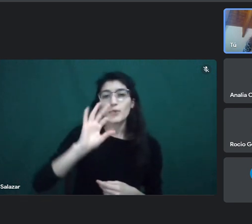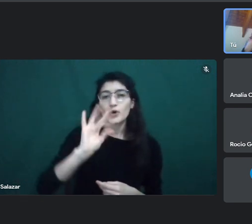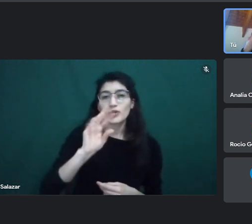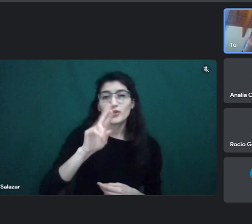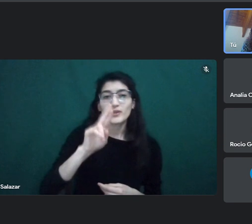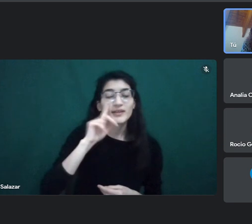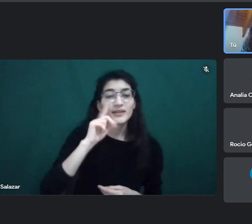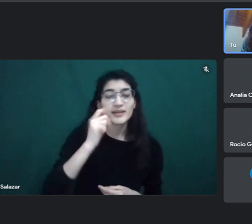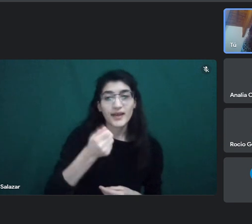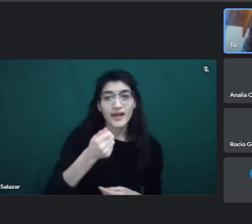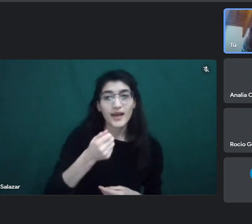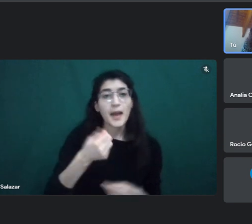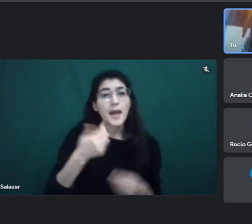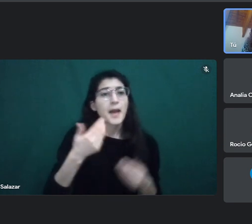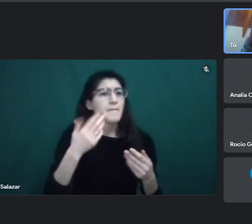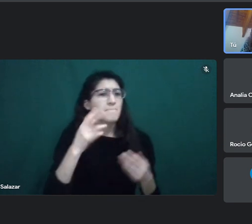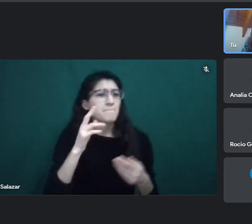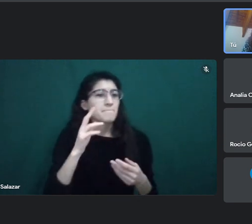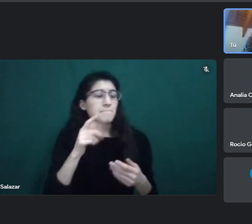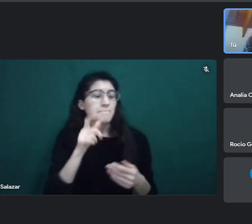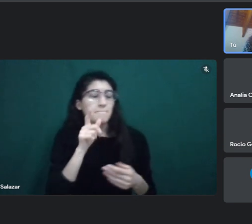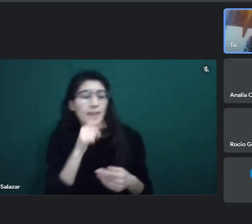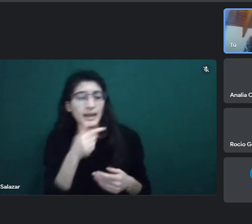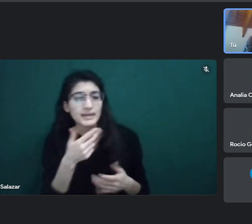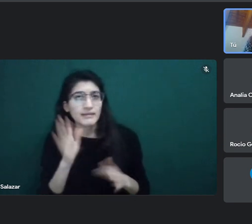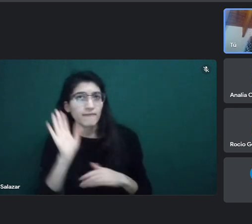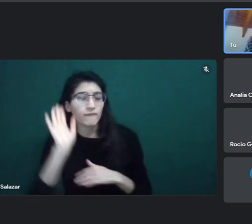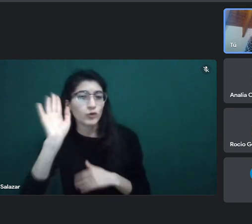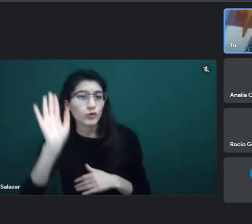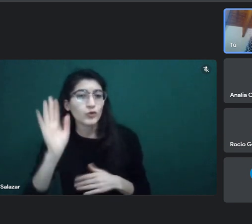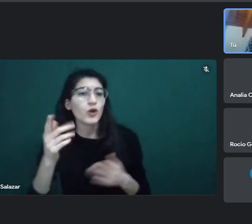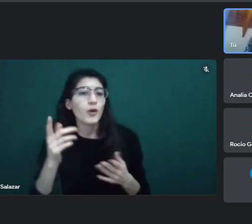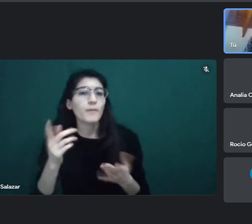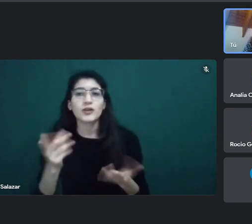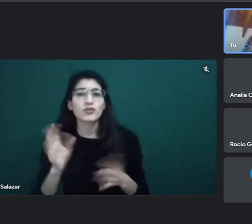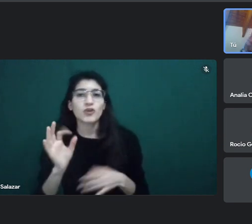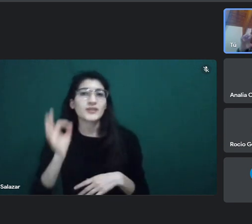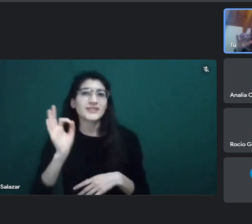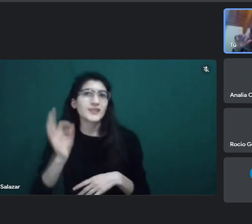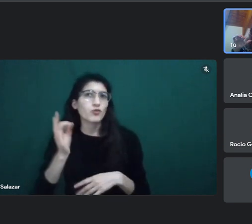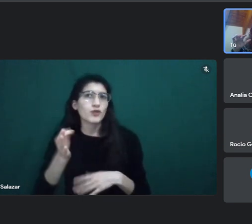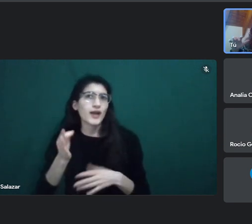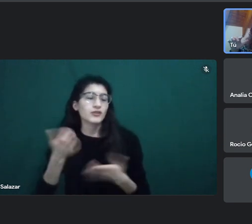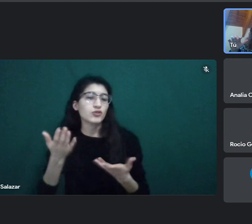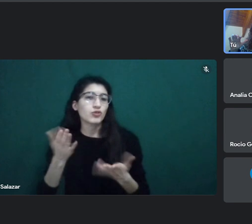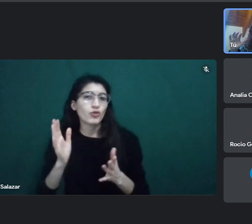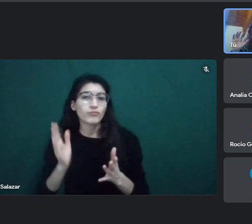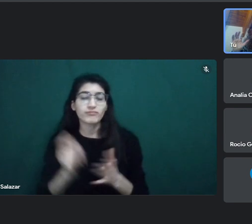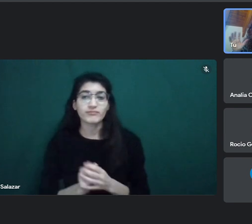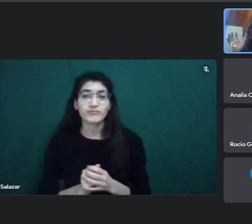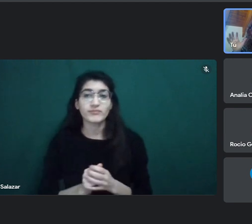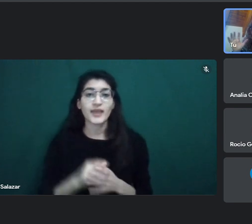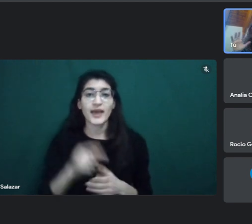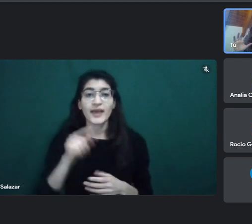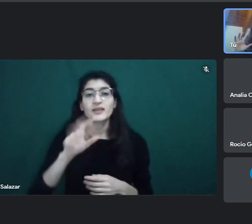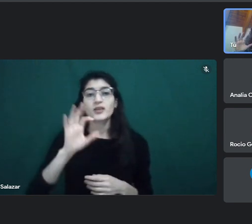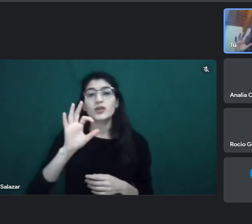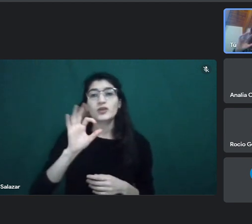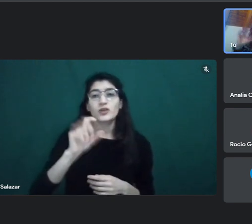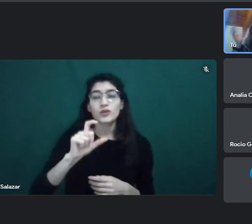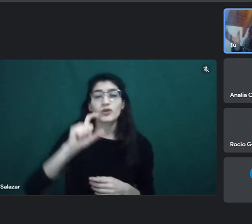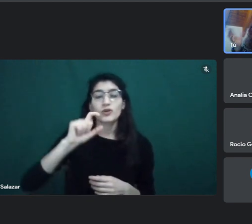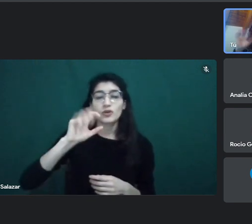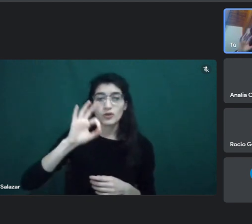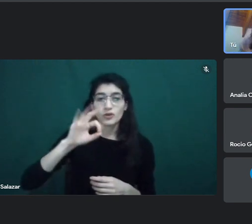haciendo. Asegurando que podrá focalizarse. Es condicional, podría focalizarse. Tal